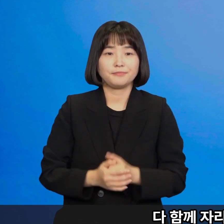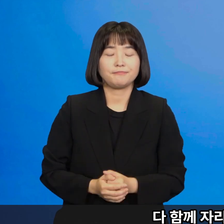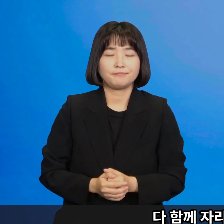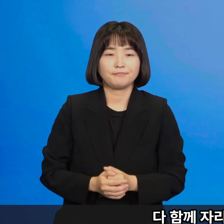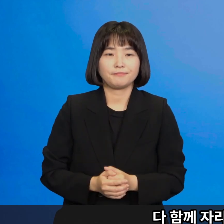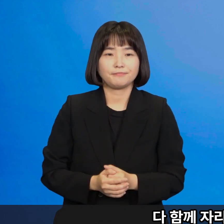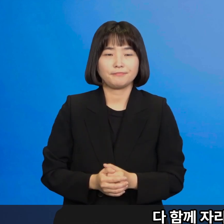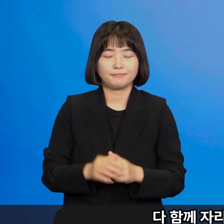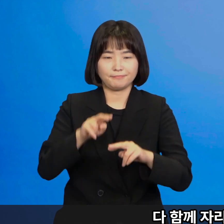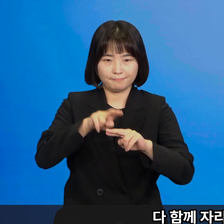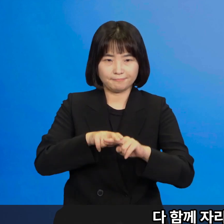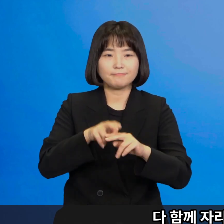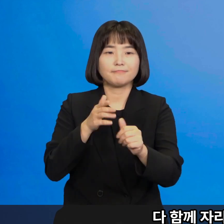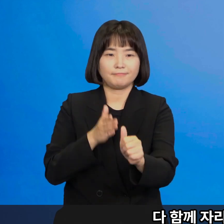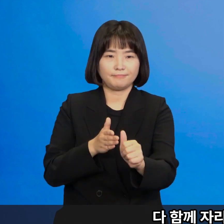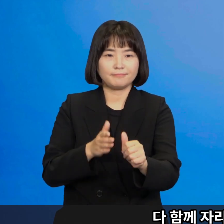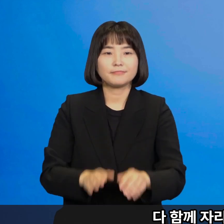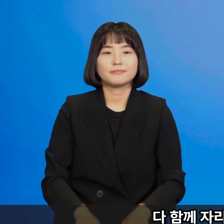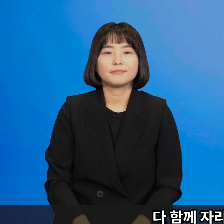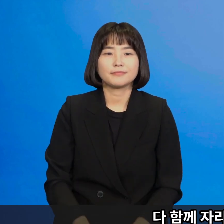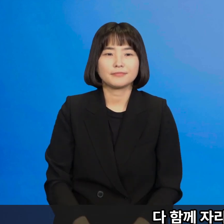함께 자리에 앉겠습니다.